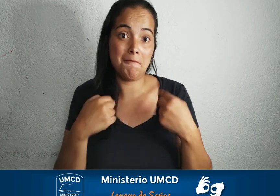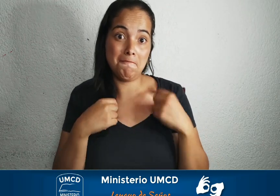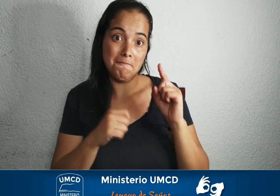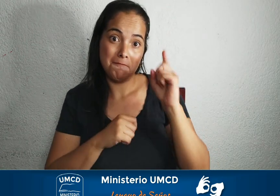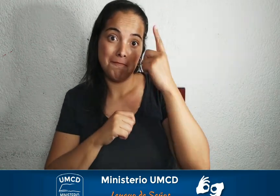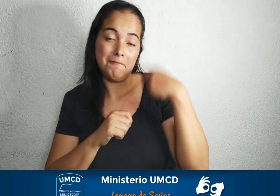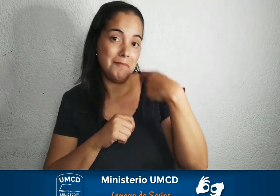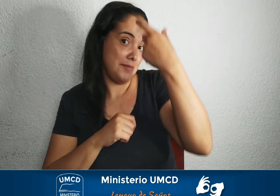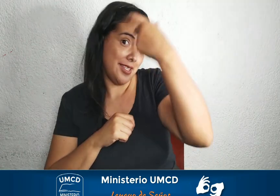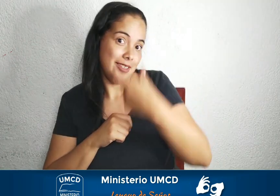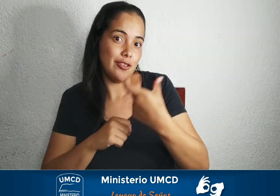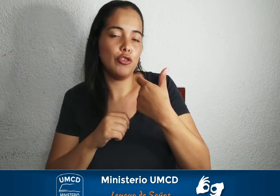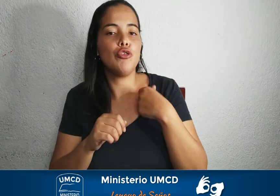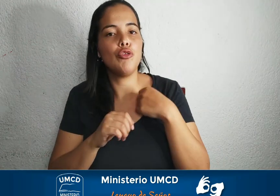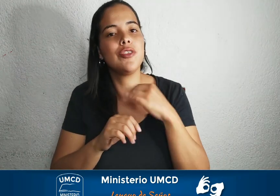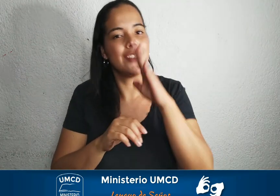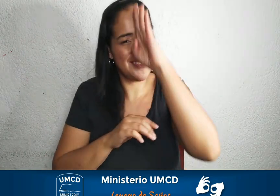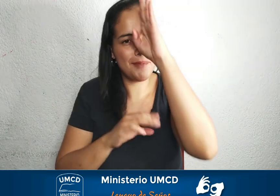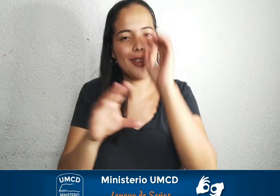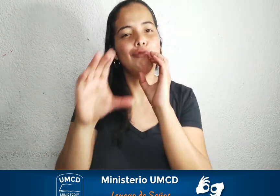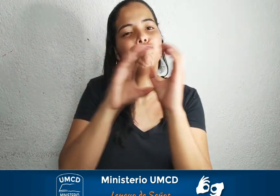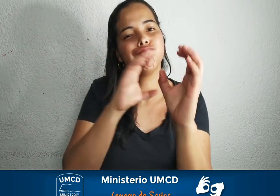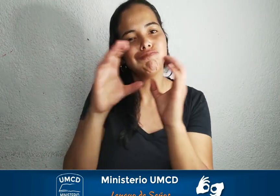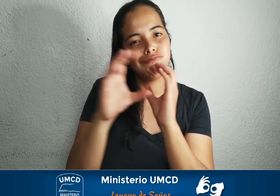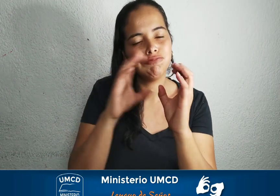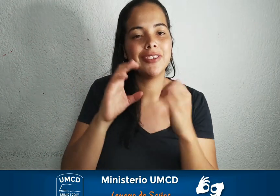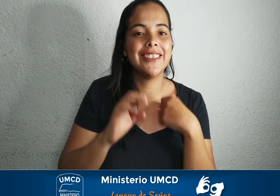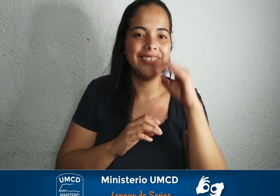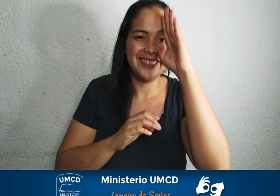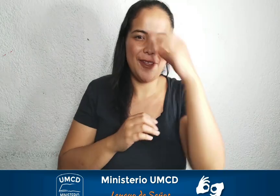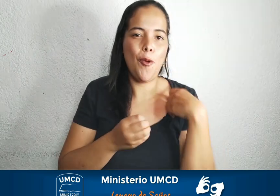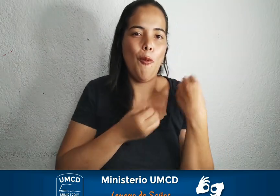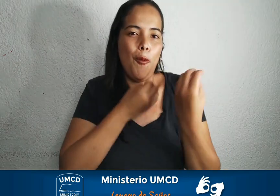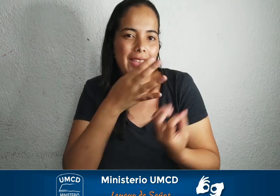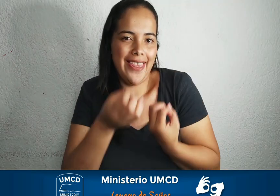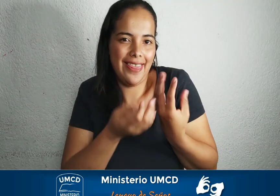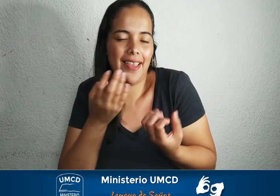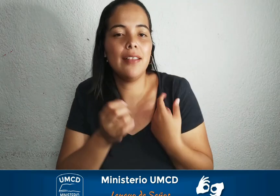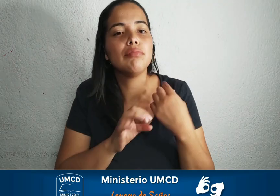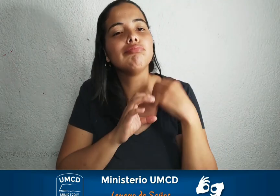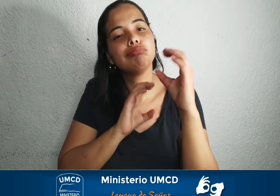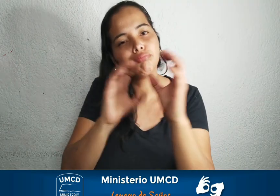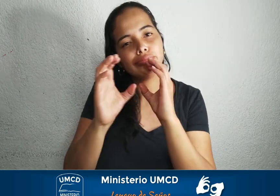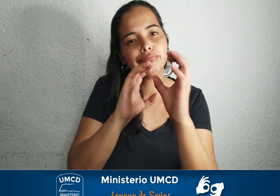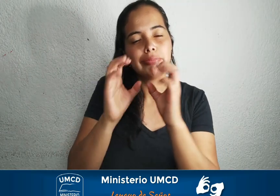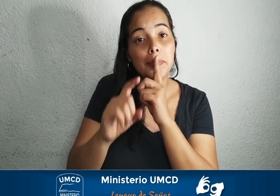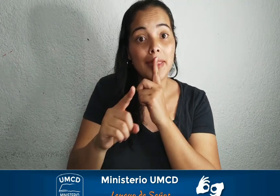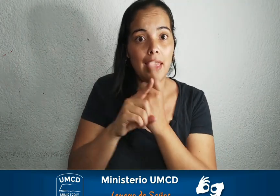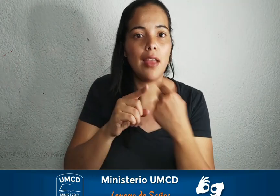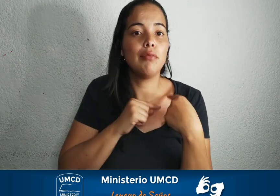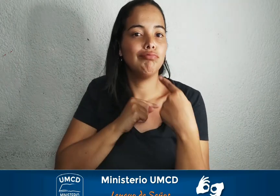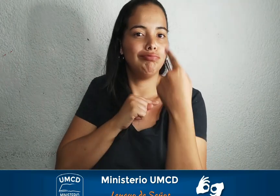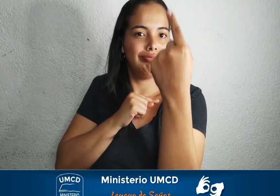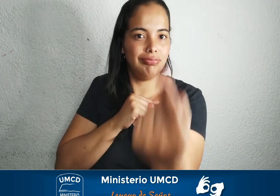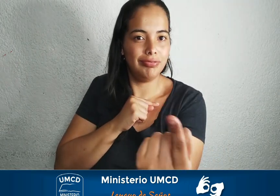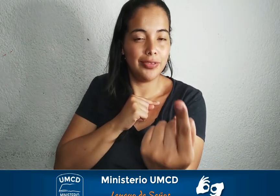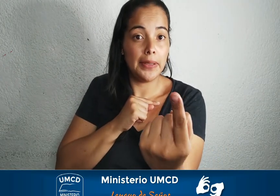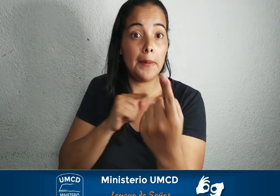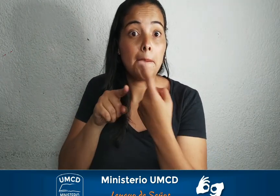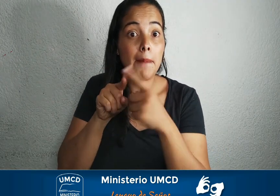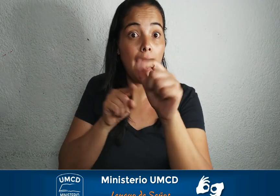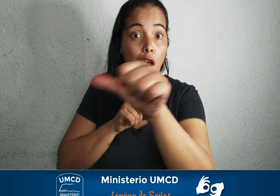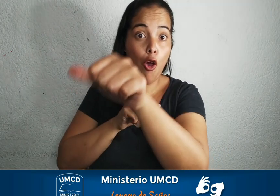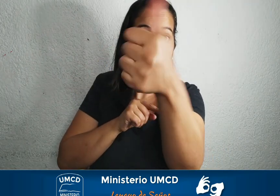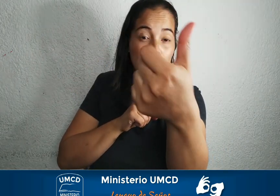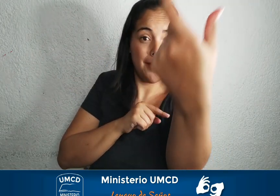lugar está la persona que envía el mensaje en sí, lo que se transmite de un lado a otro.